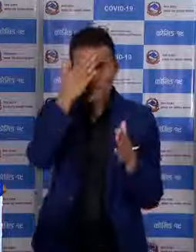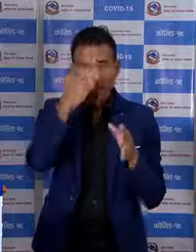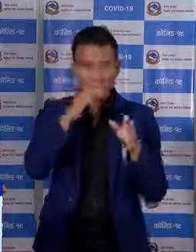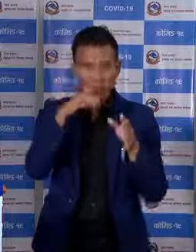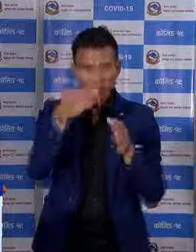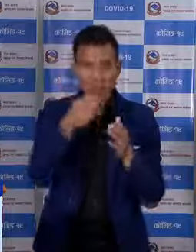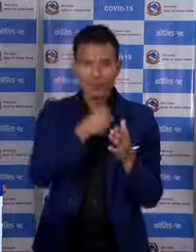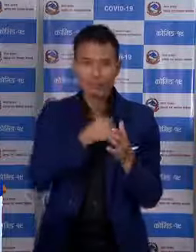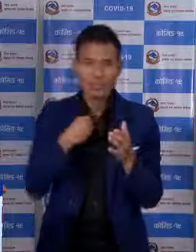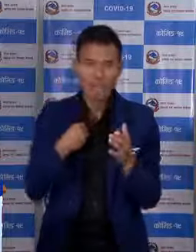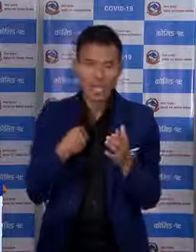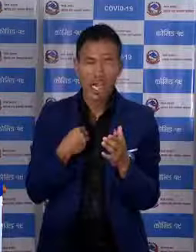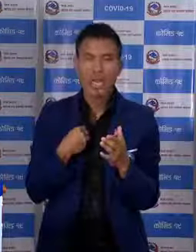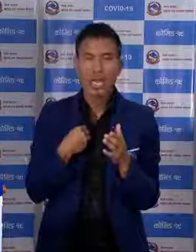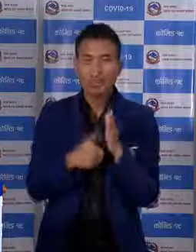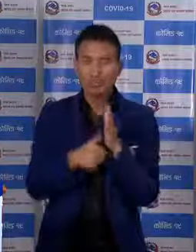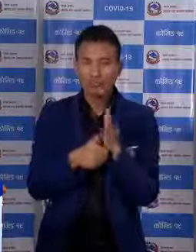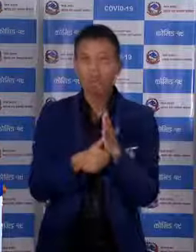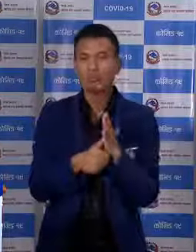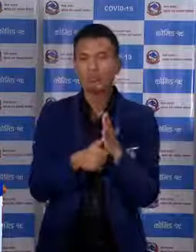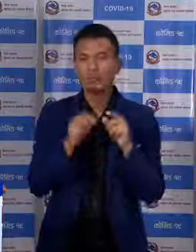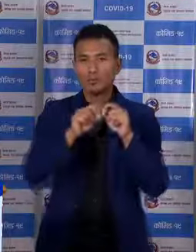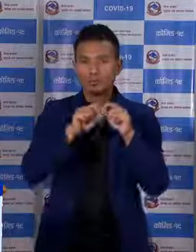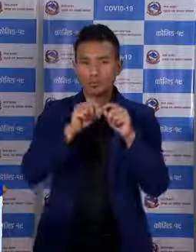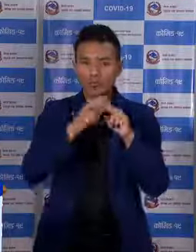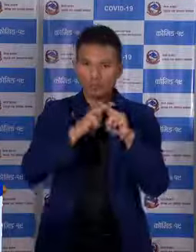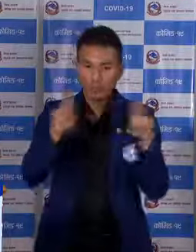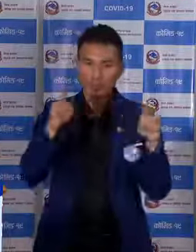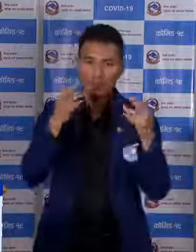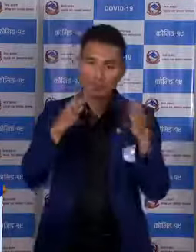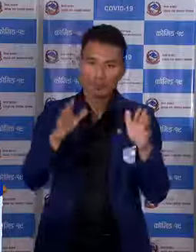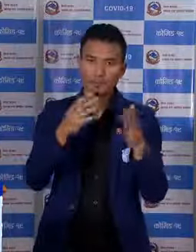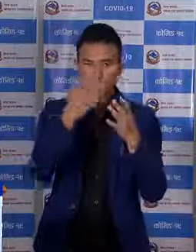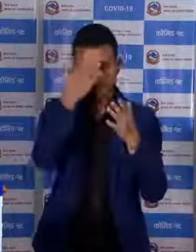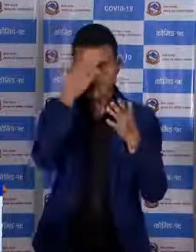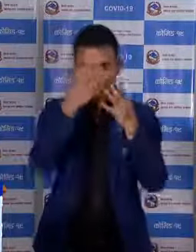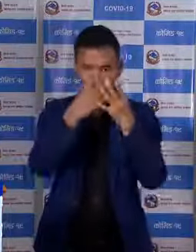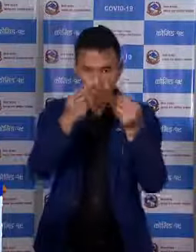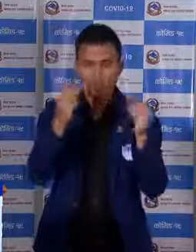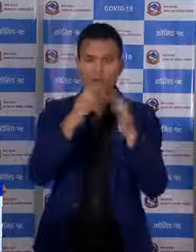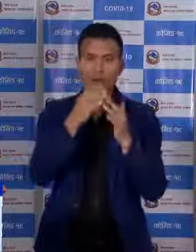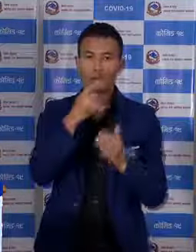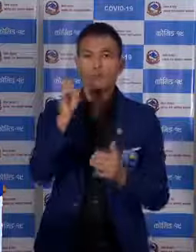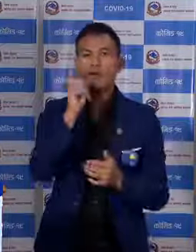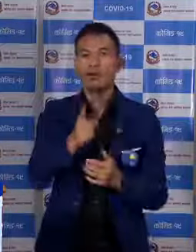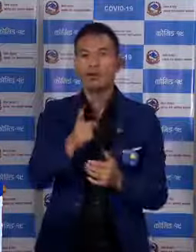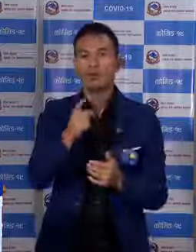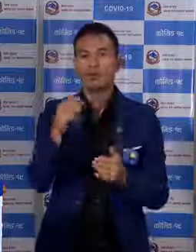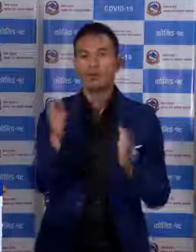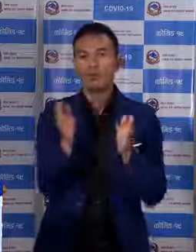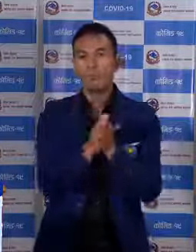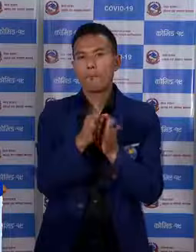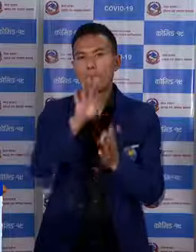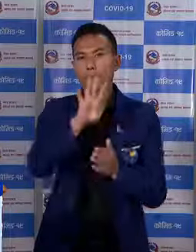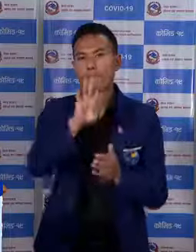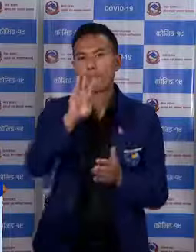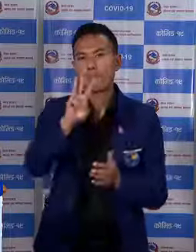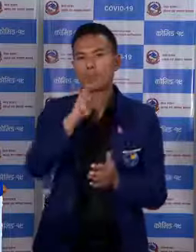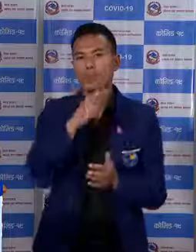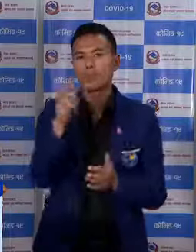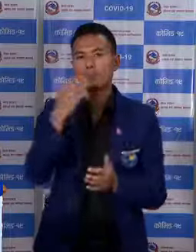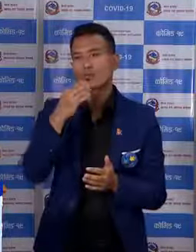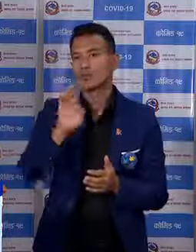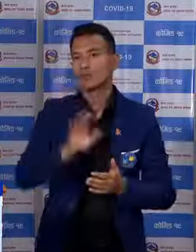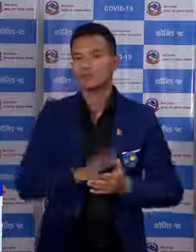पछि उपचार उडावई निको भायर गहर भर्देश हंुएको हो, वहाहरु जम्मा 43 जाना